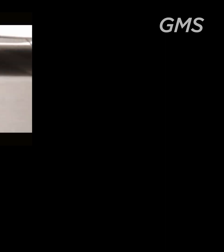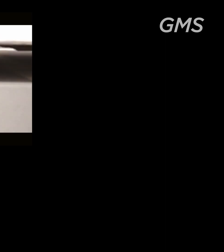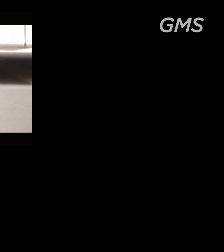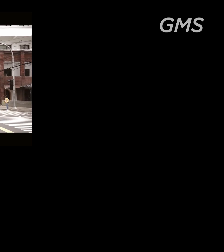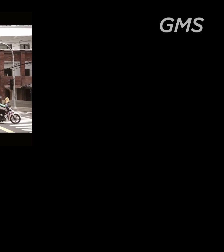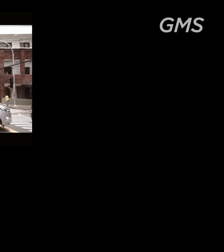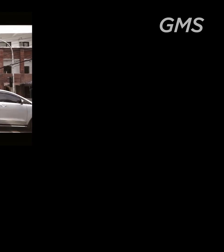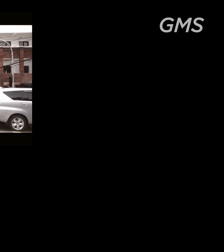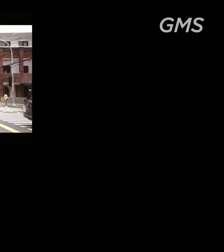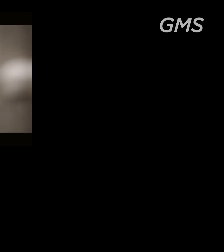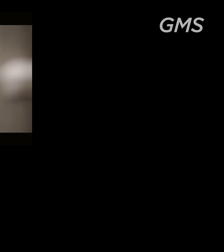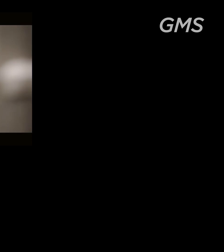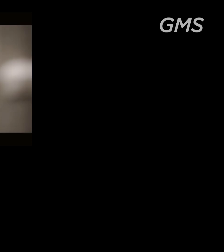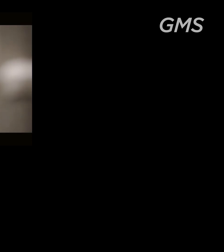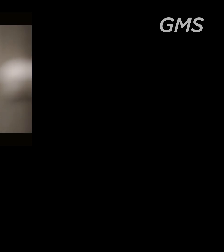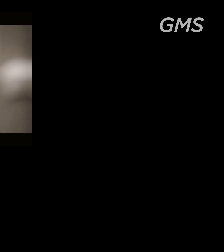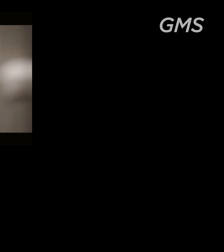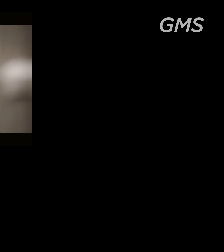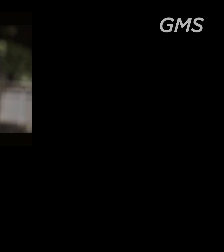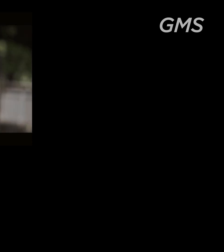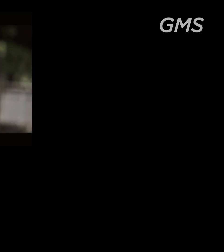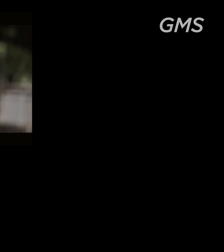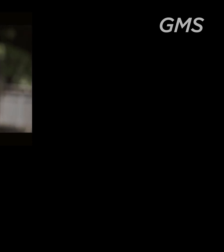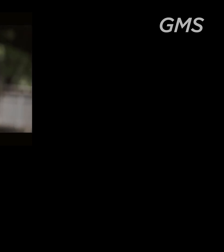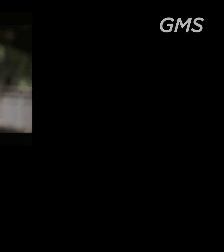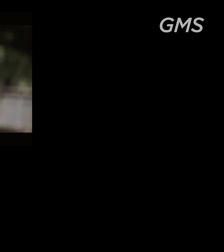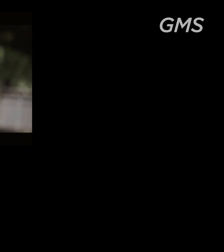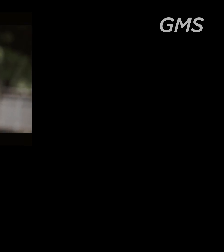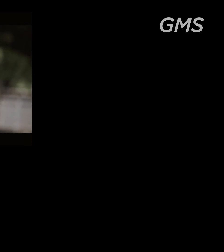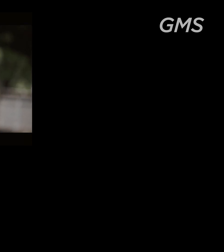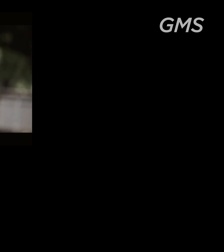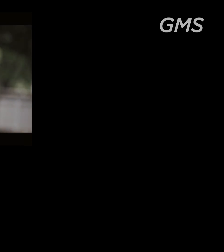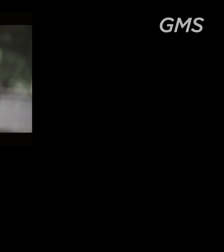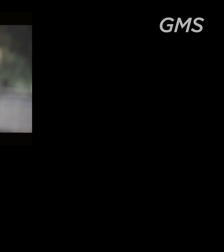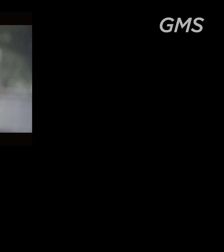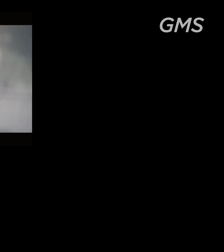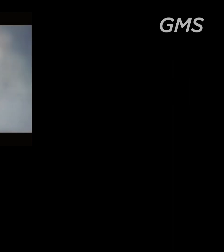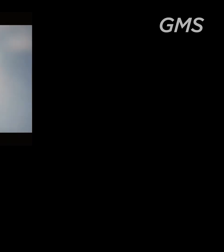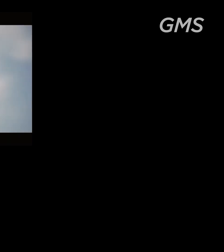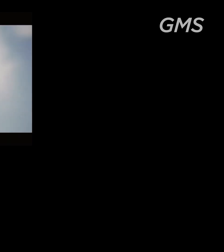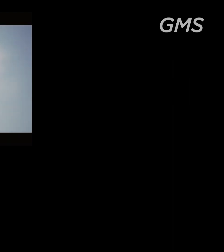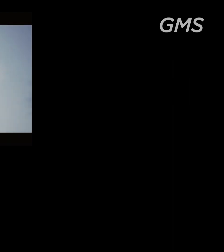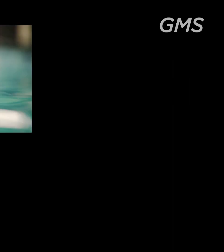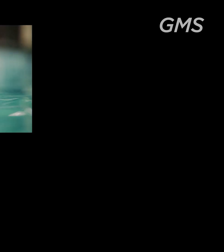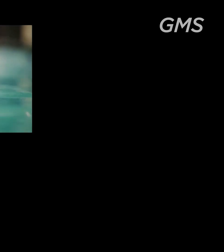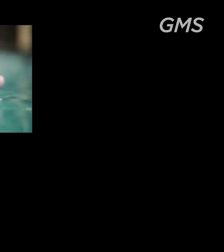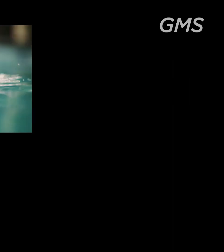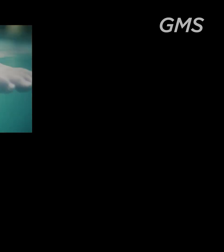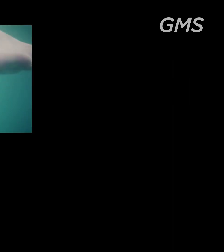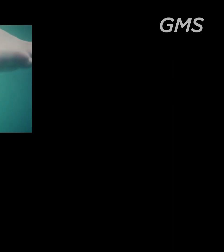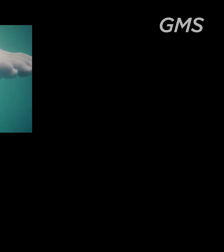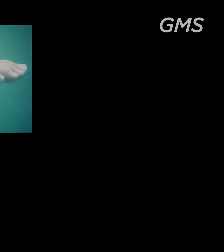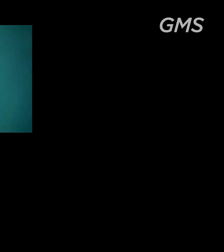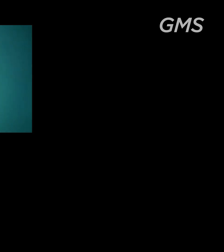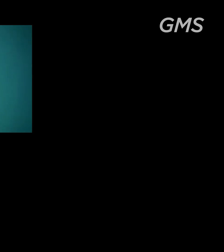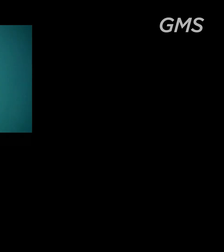Percayalah, breakthrough, terobosan itu akan terjadi bukan dari pedangmu. Tahun ini mari kita percepat diri. Quick